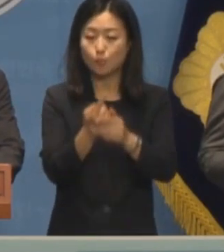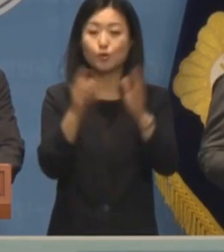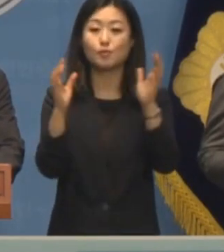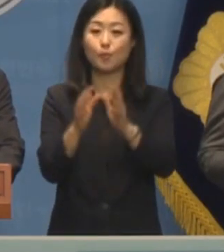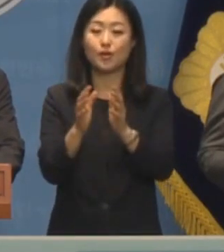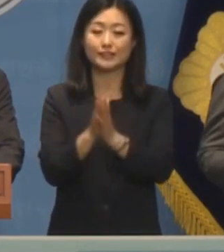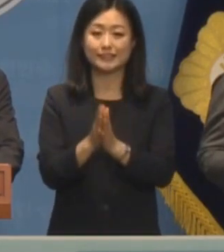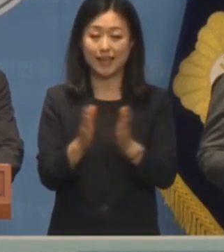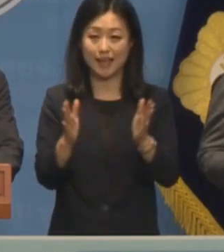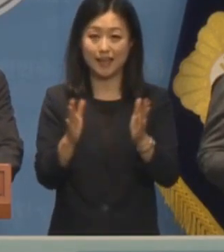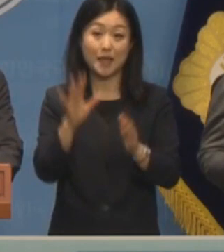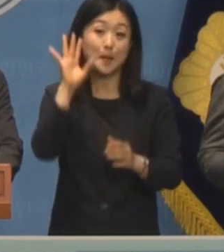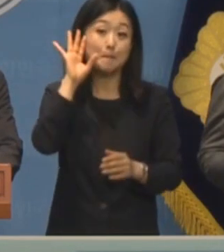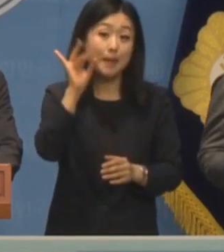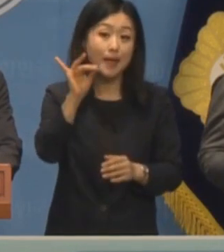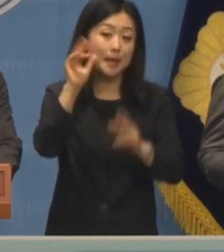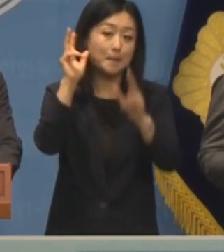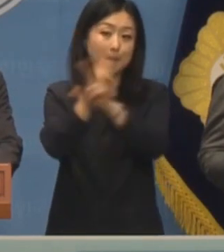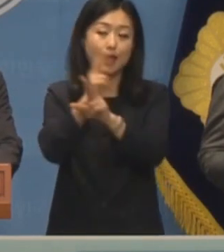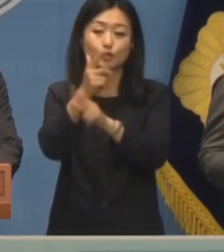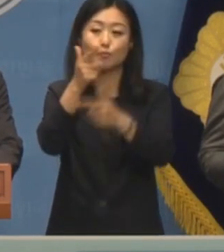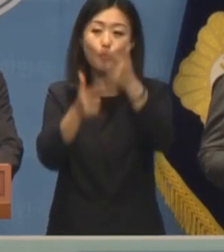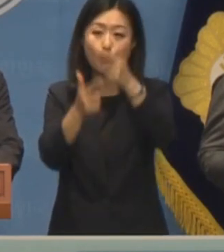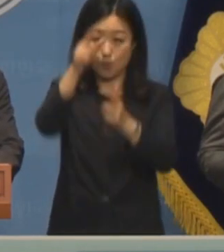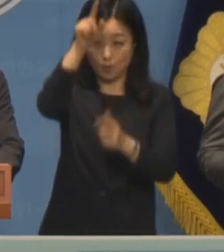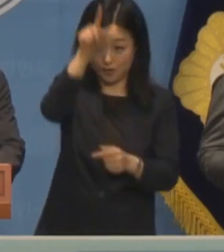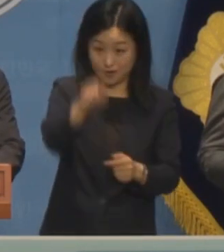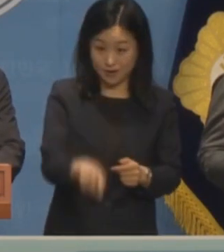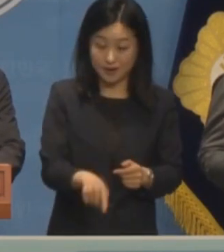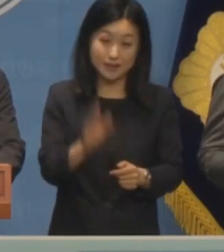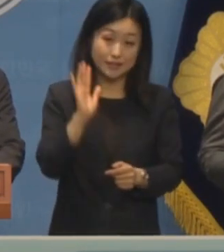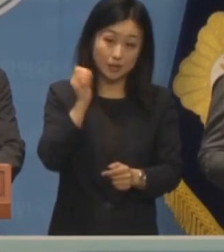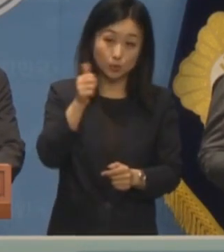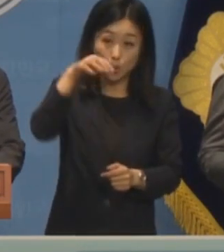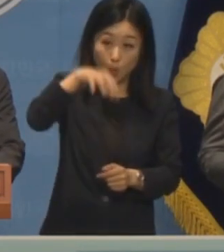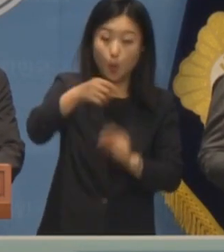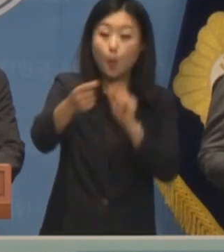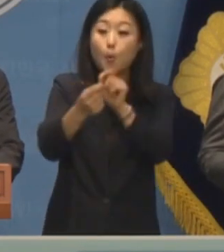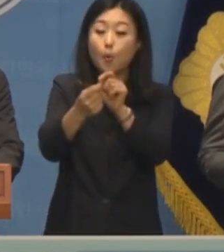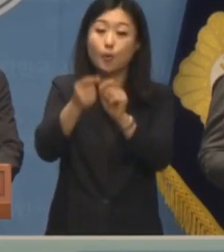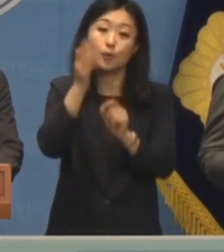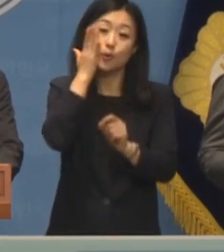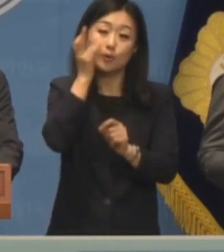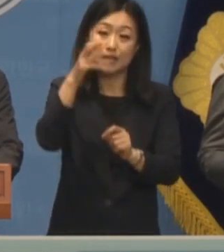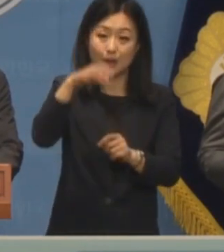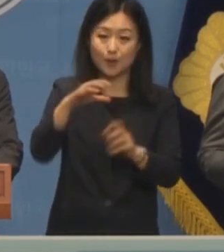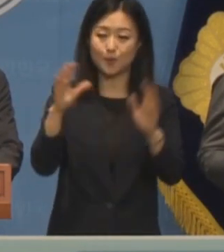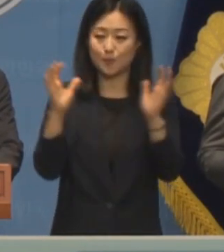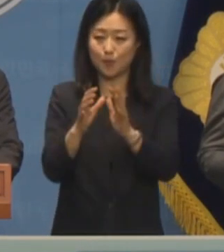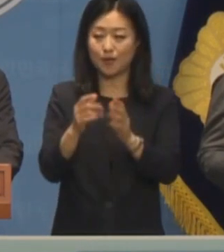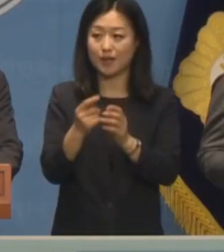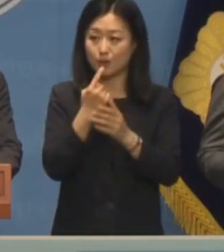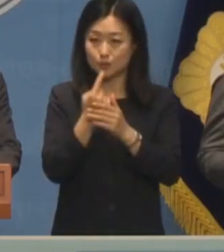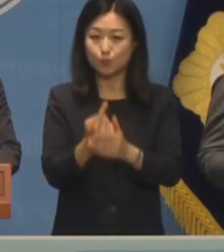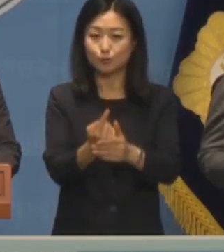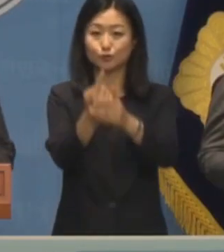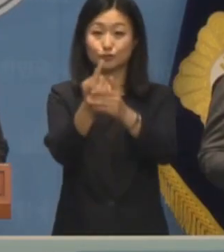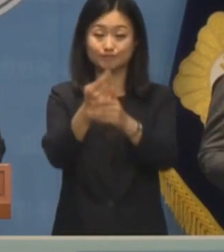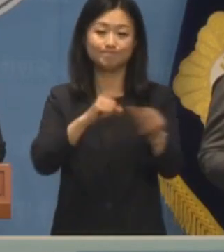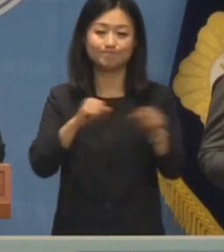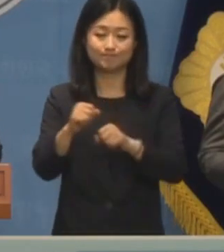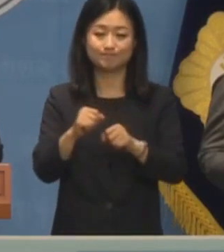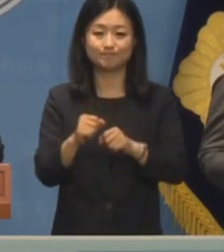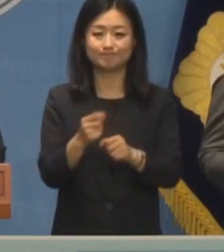시작을 합니다. 100일 동안 매주 목요일마다 대통령실 앞에서 윤석열 탄핵 촛불도 이어집니다. 많은